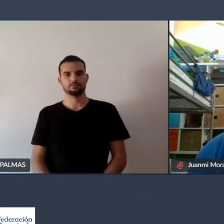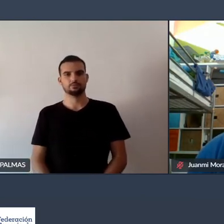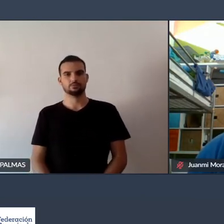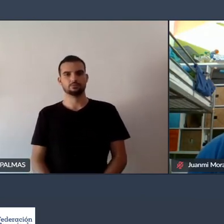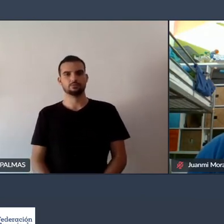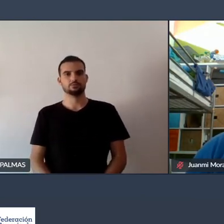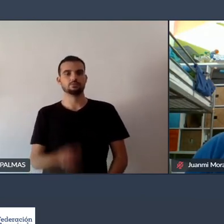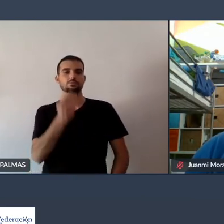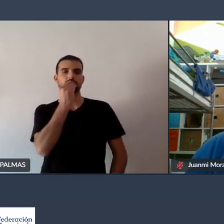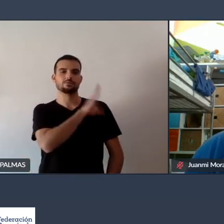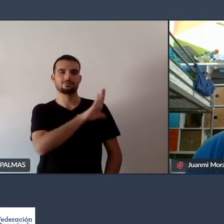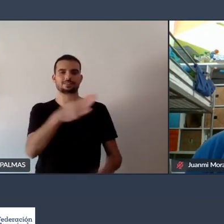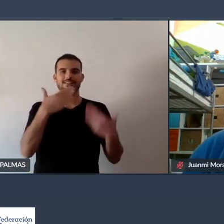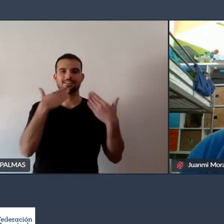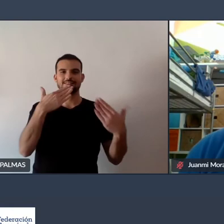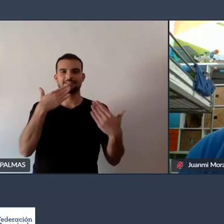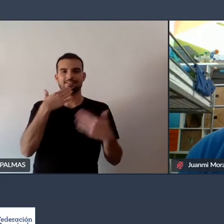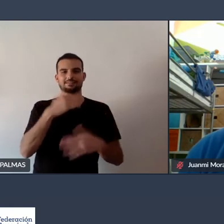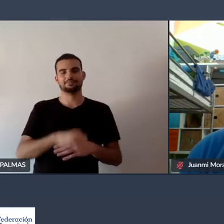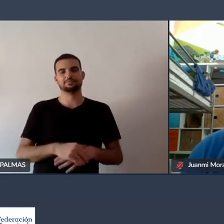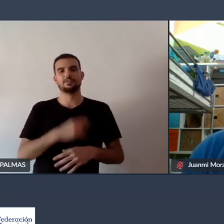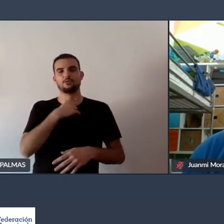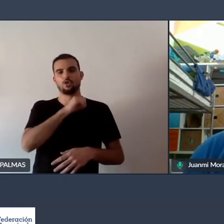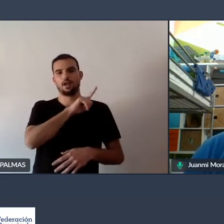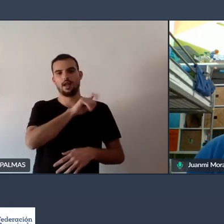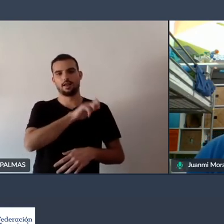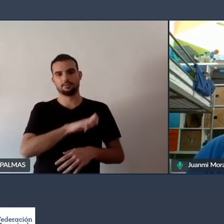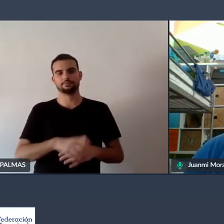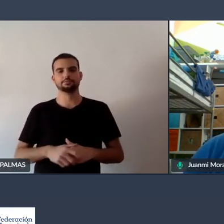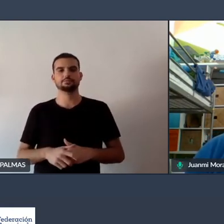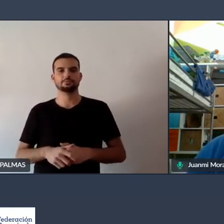Genial, gracias. Gracias a ti.